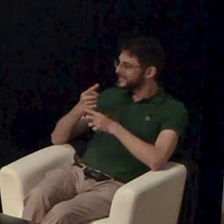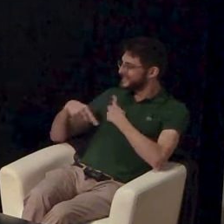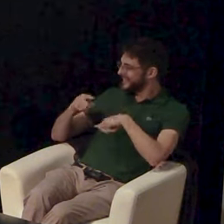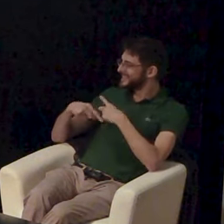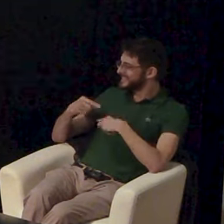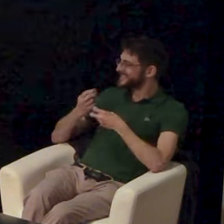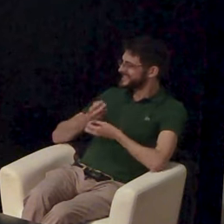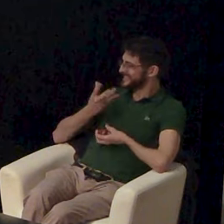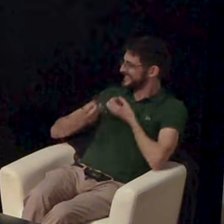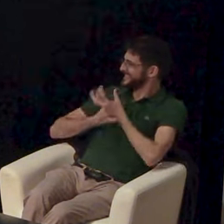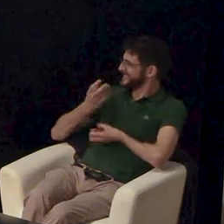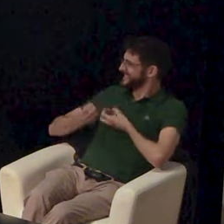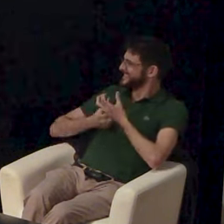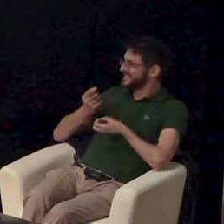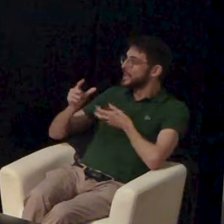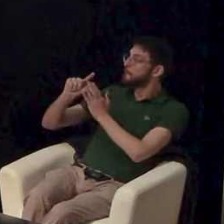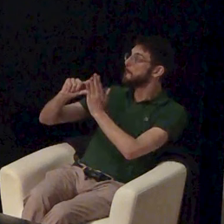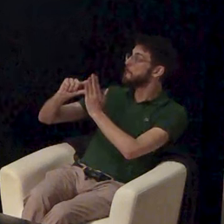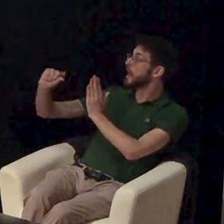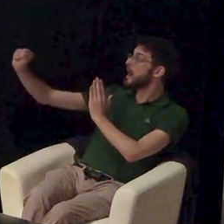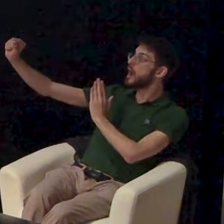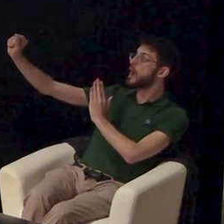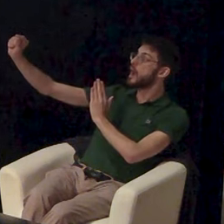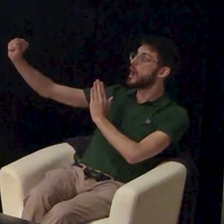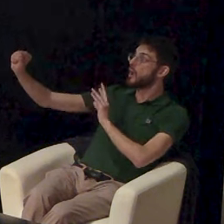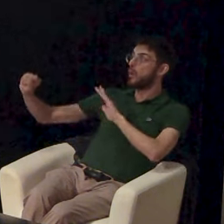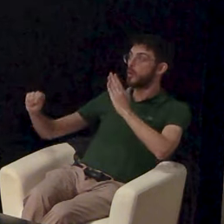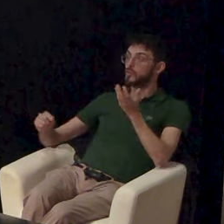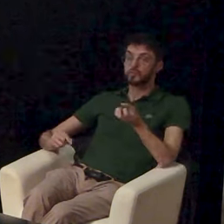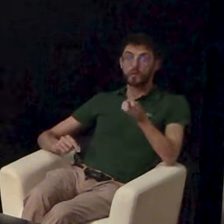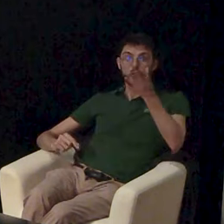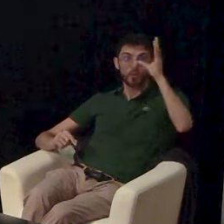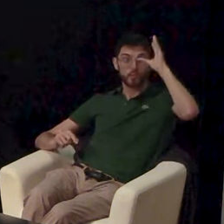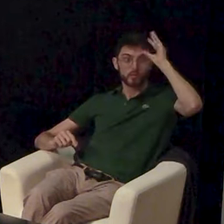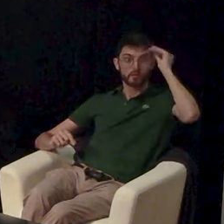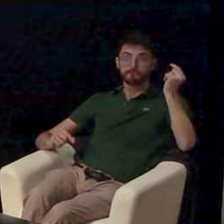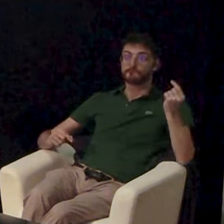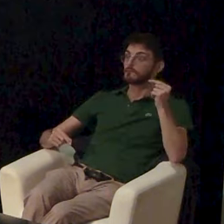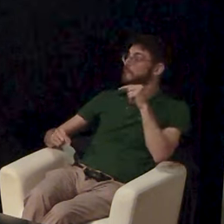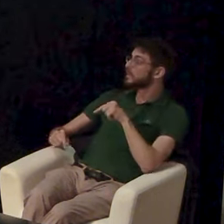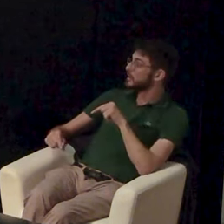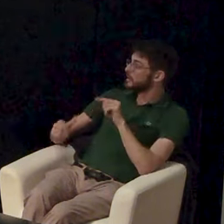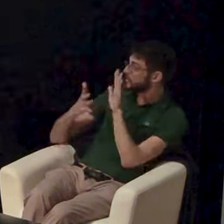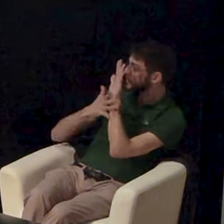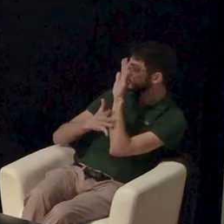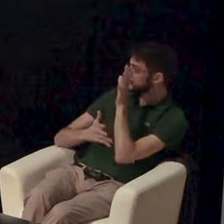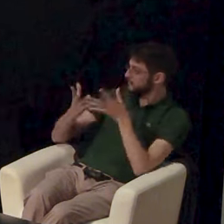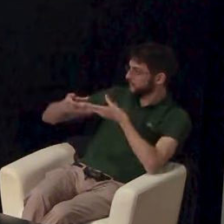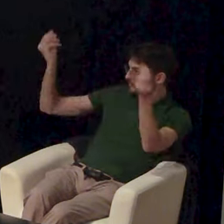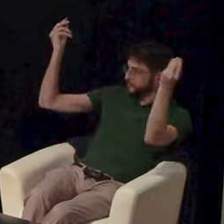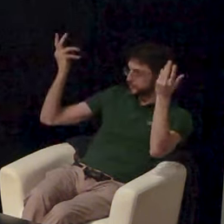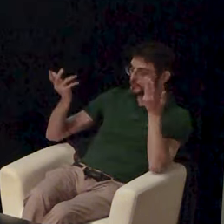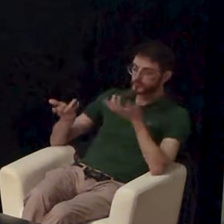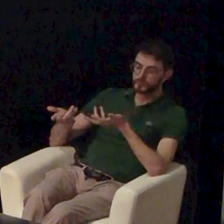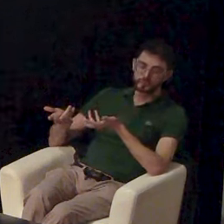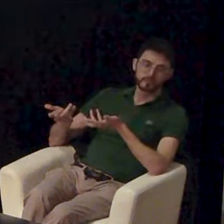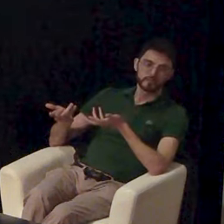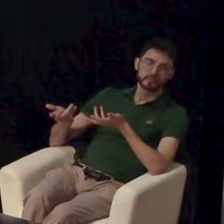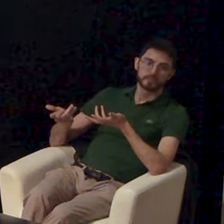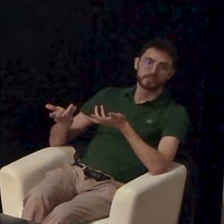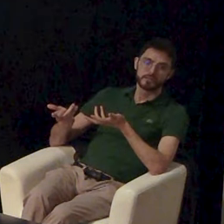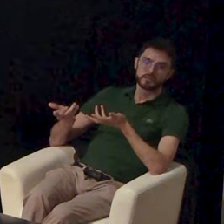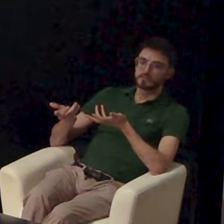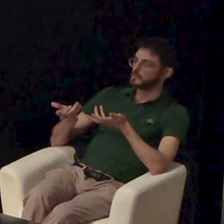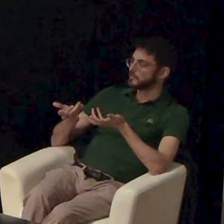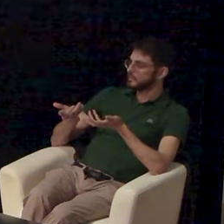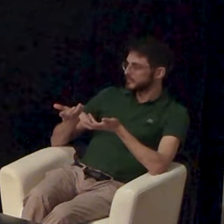trace vidéo, ces signes qu'on crée tous ensemble vont partir avec les étudiants qui vont arrêter